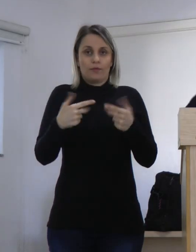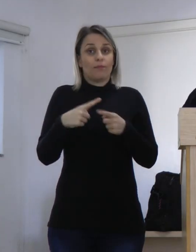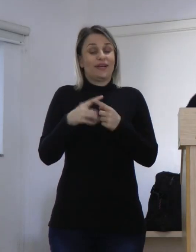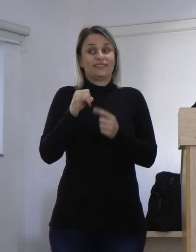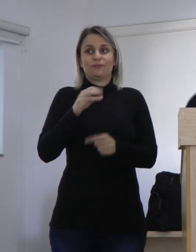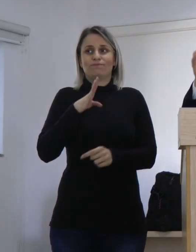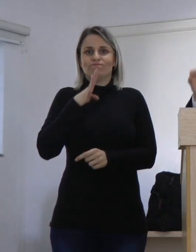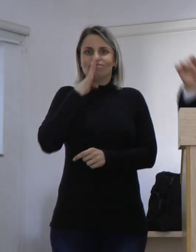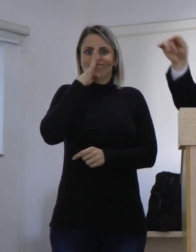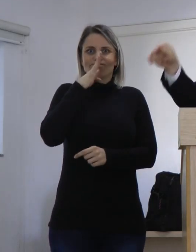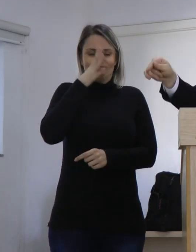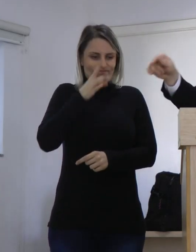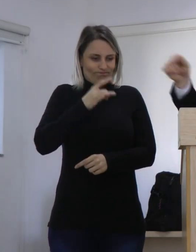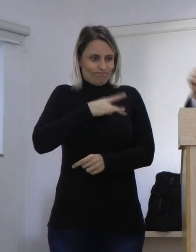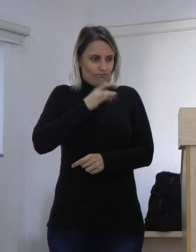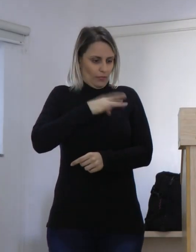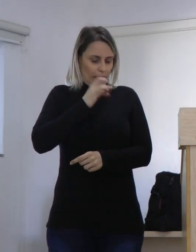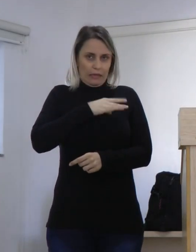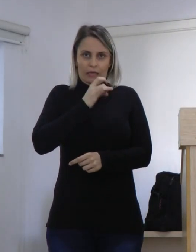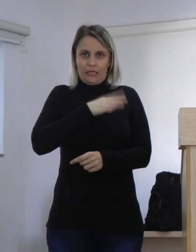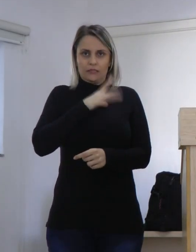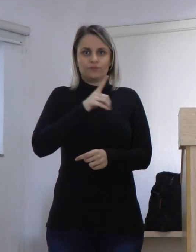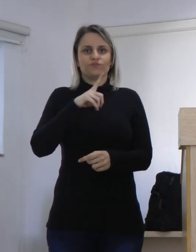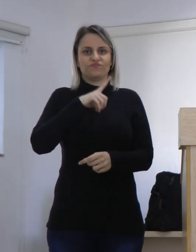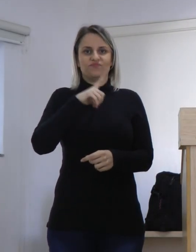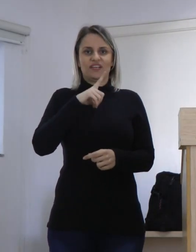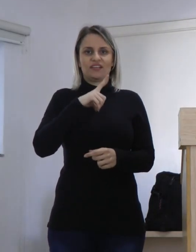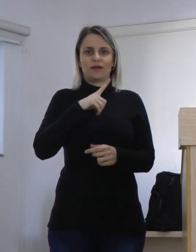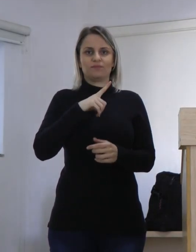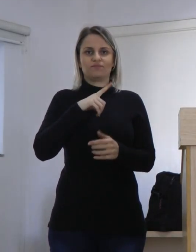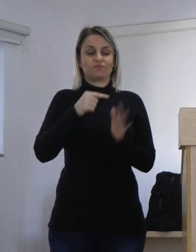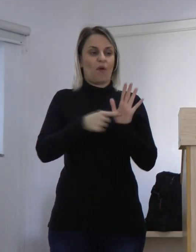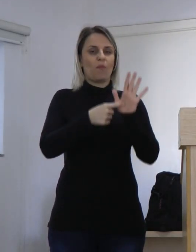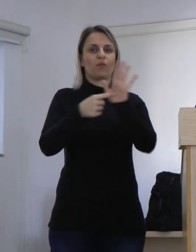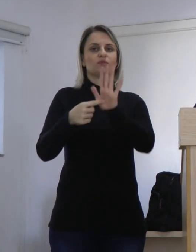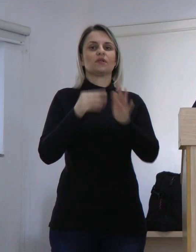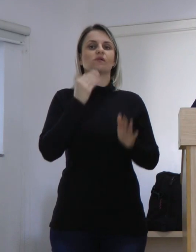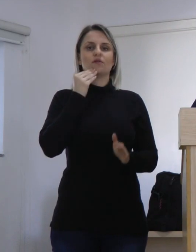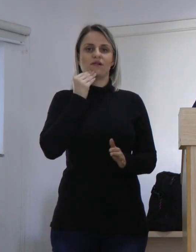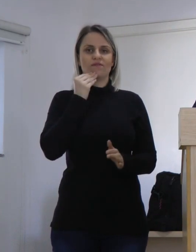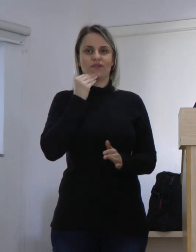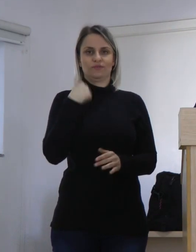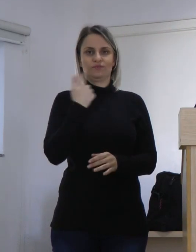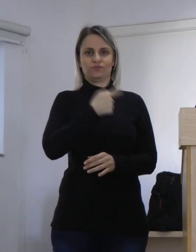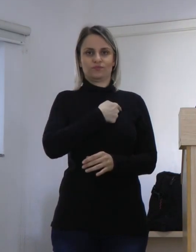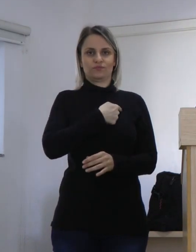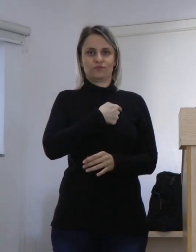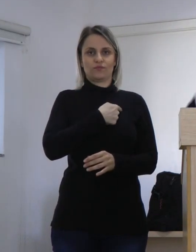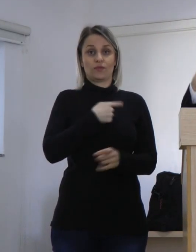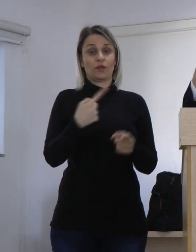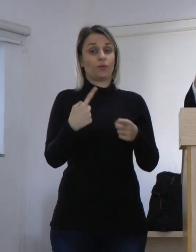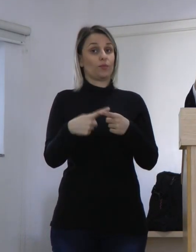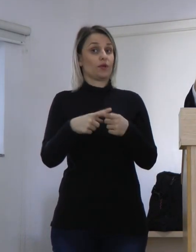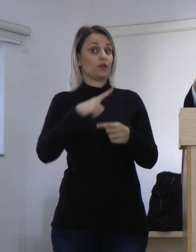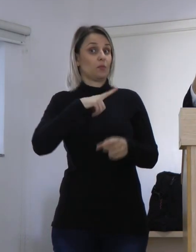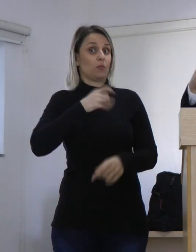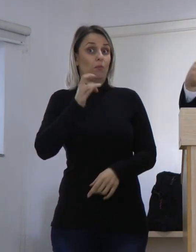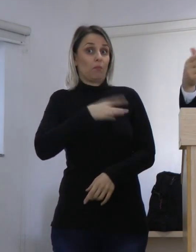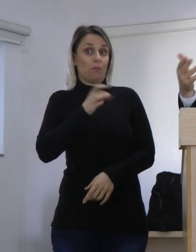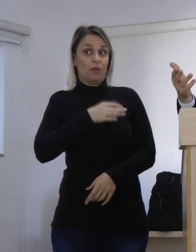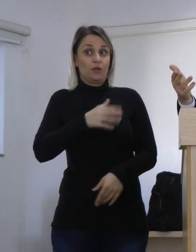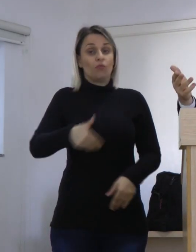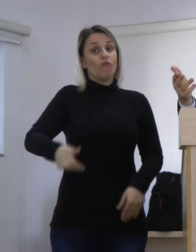vai trazer uma série das nossas imperfeições morais. Por exemplo, nós temos medo de passar fome,